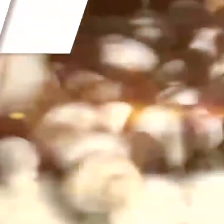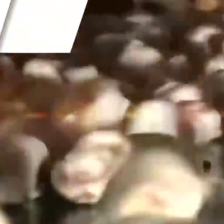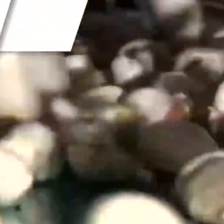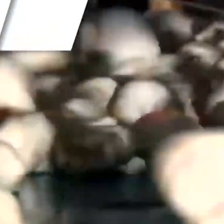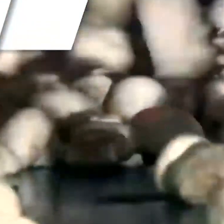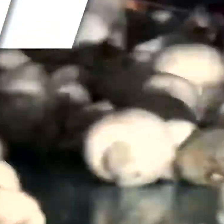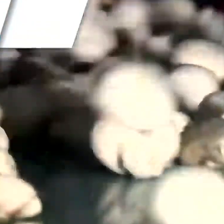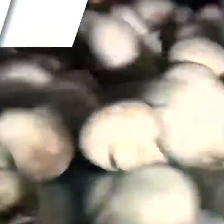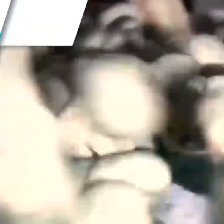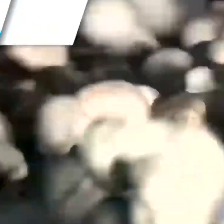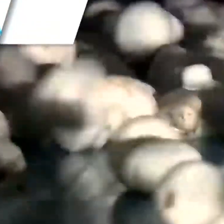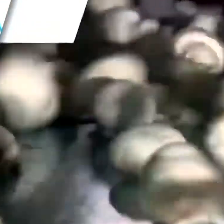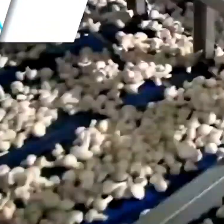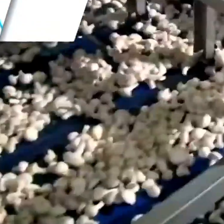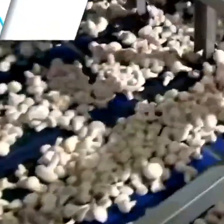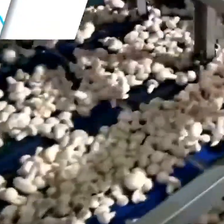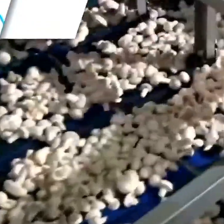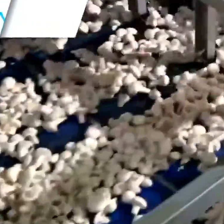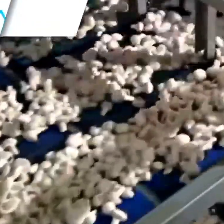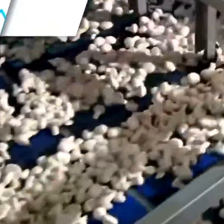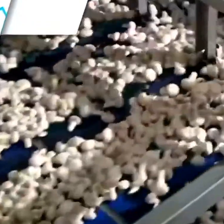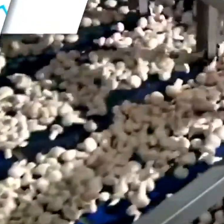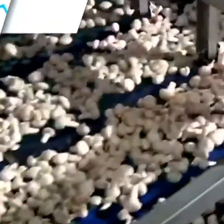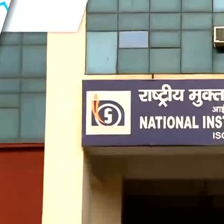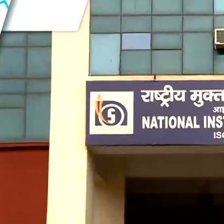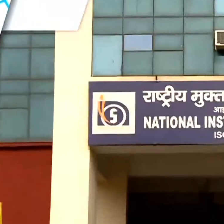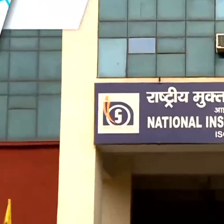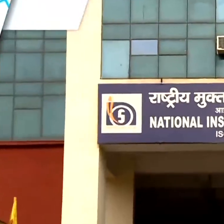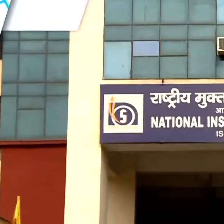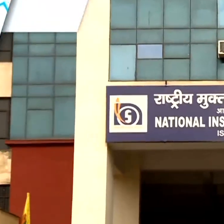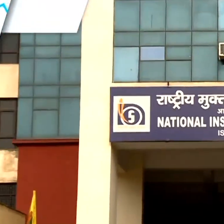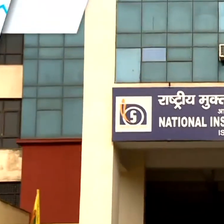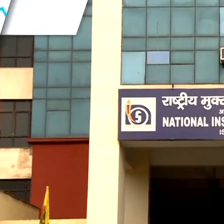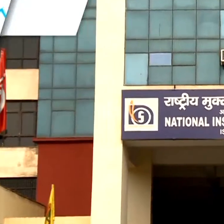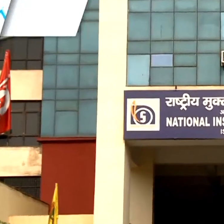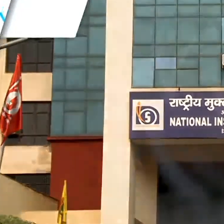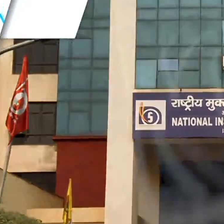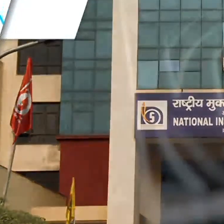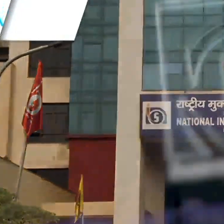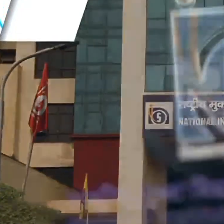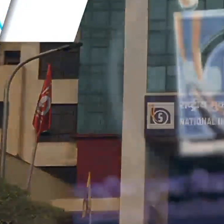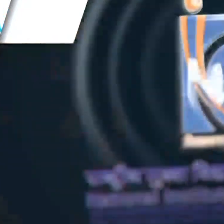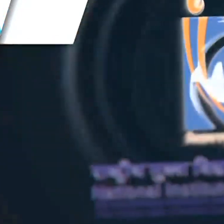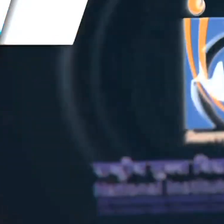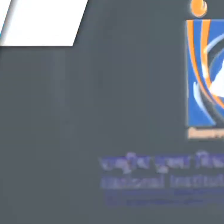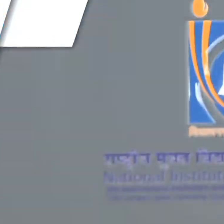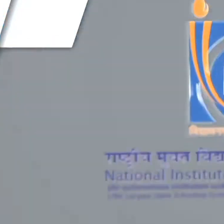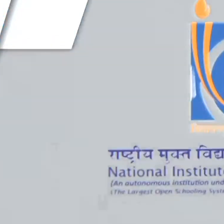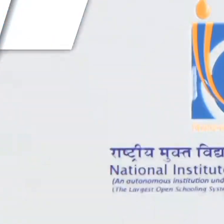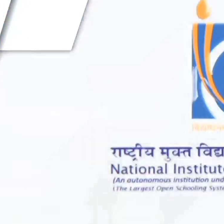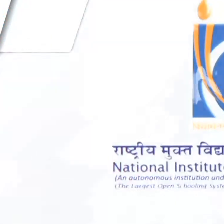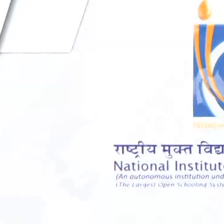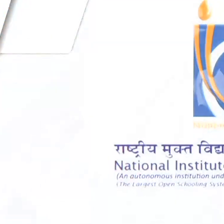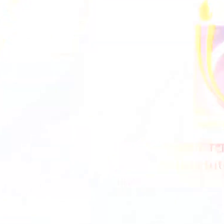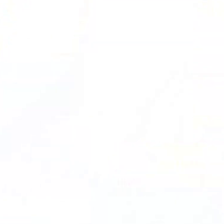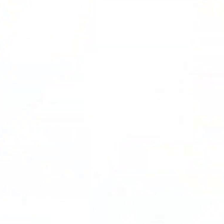मशरूम उद्योग के विकास को देखते हुए विश्व के सबसे बड़े मुक्त विद्यालयी शिक्षा संस्थान NIUS द्वारा